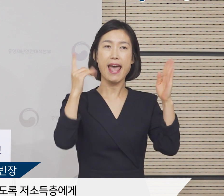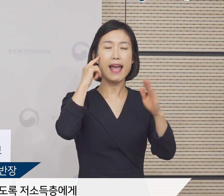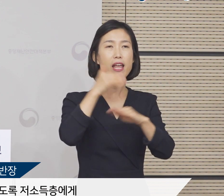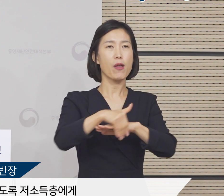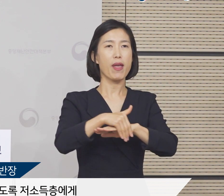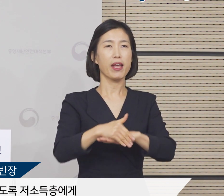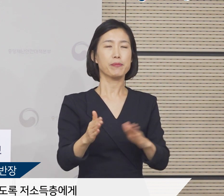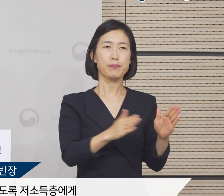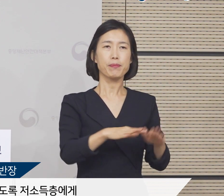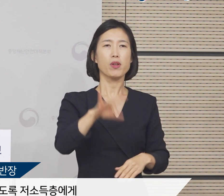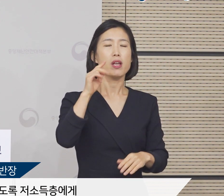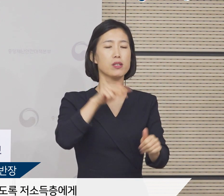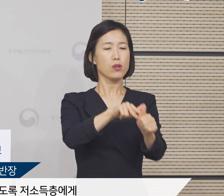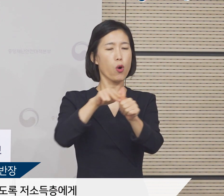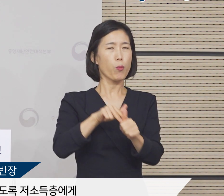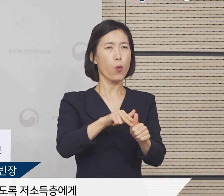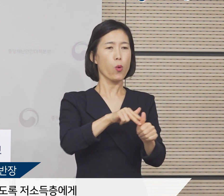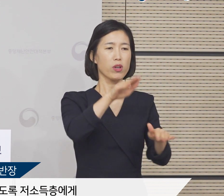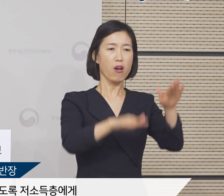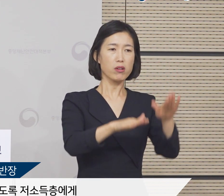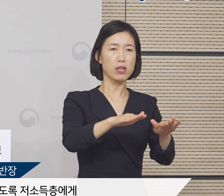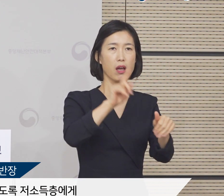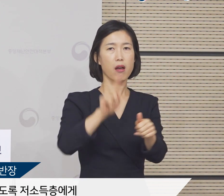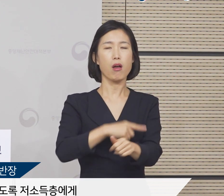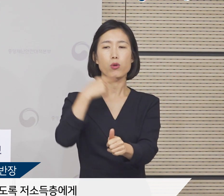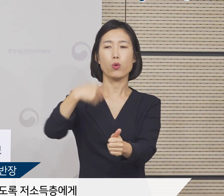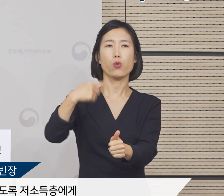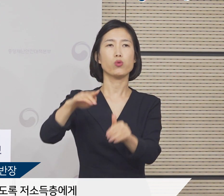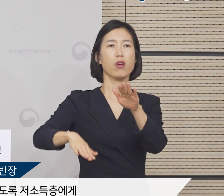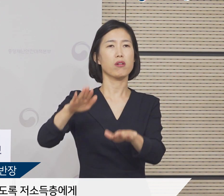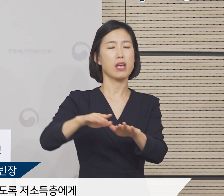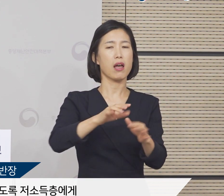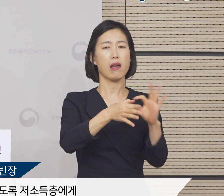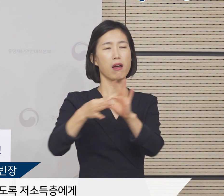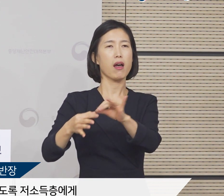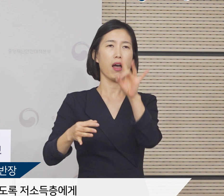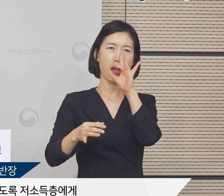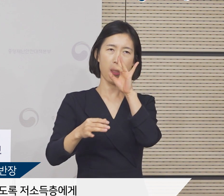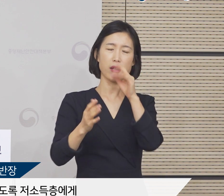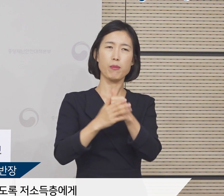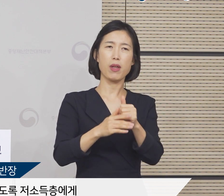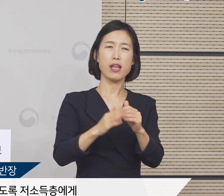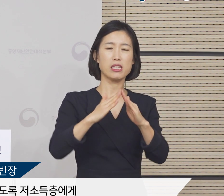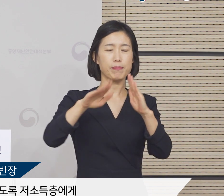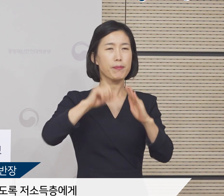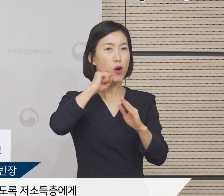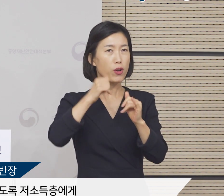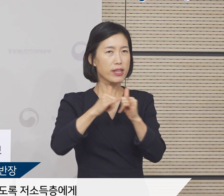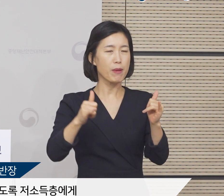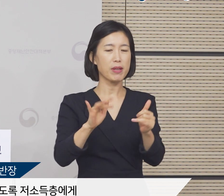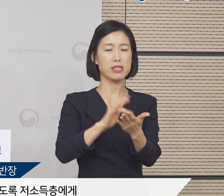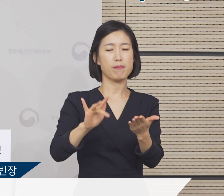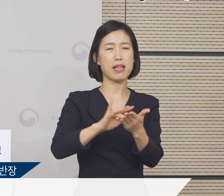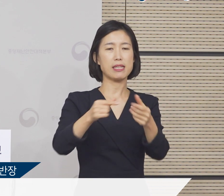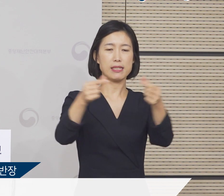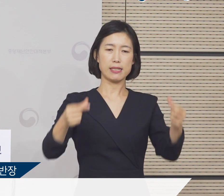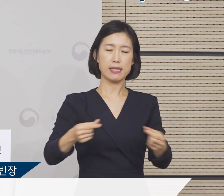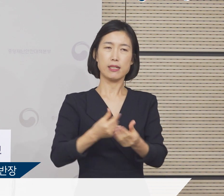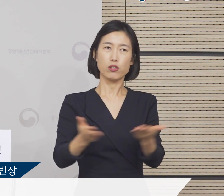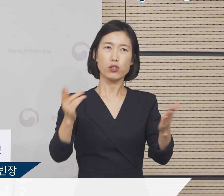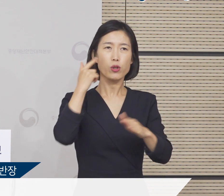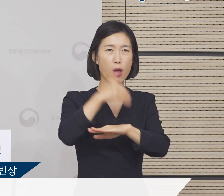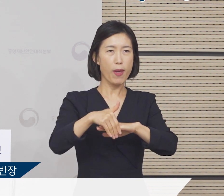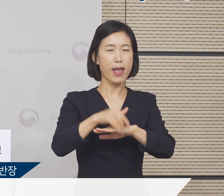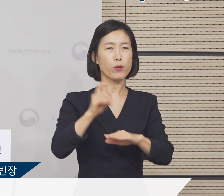먼저 정보 격차가 교육 격차로 이어지지 않도록 저소득층에게 스마트 기기를 확보하여 대여할 예정이며 예산